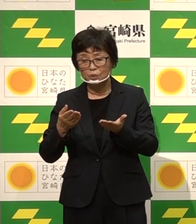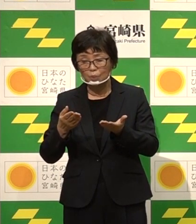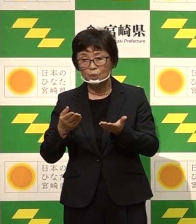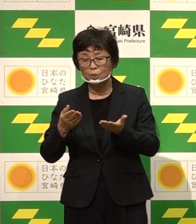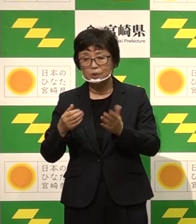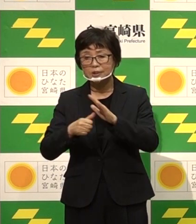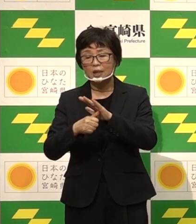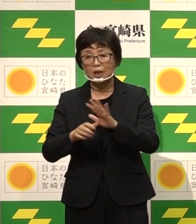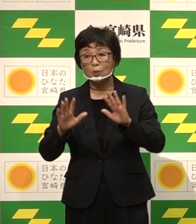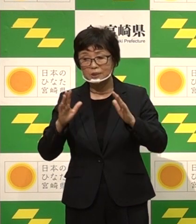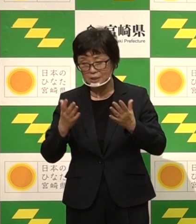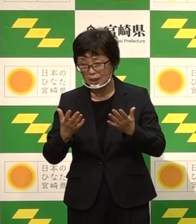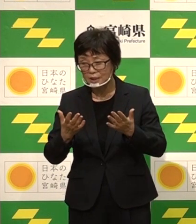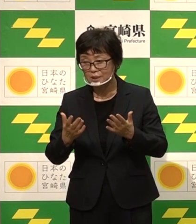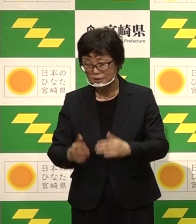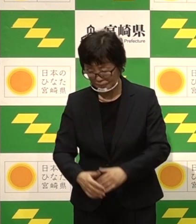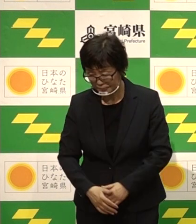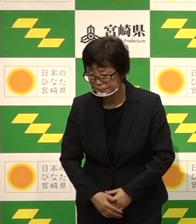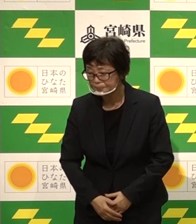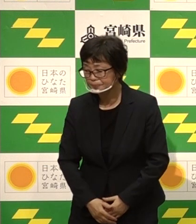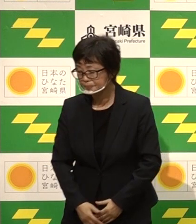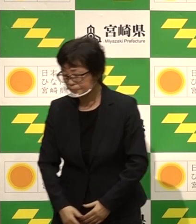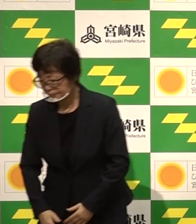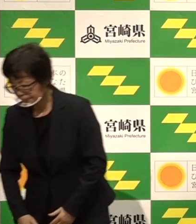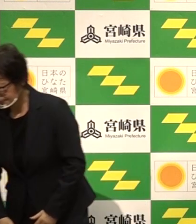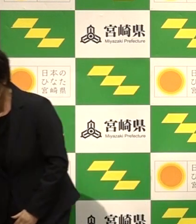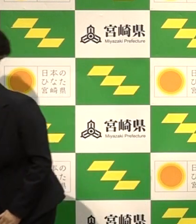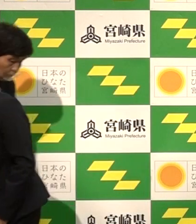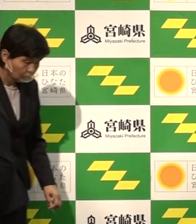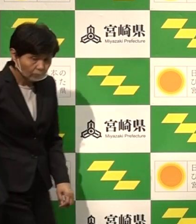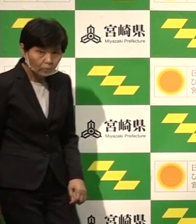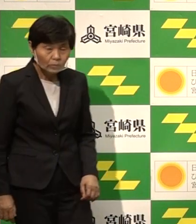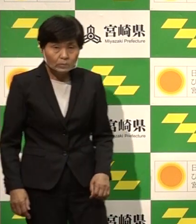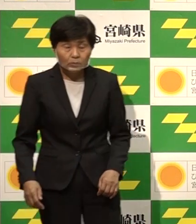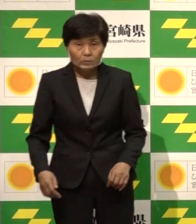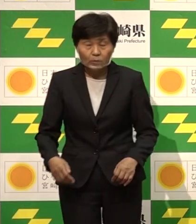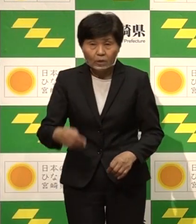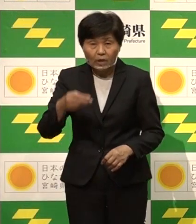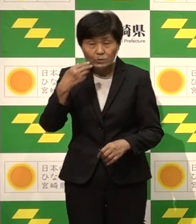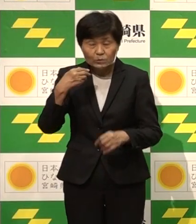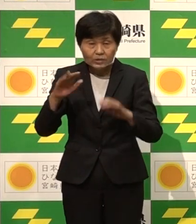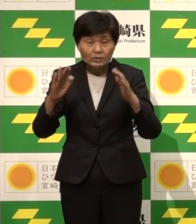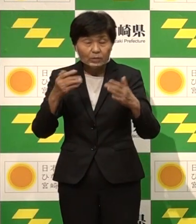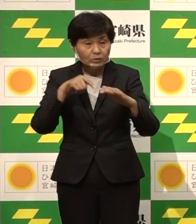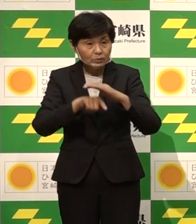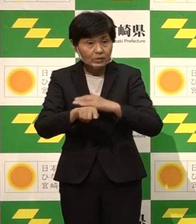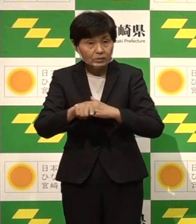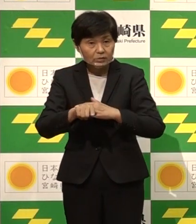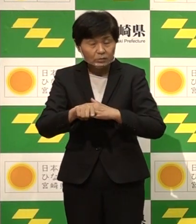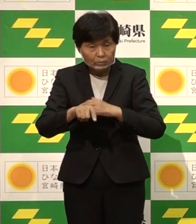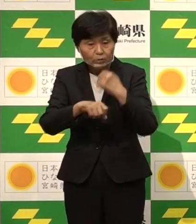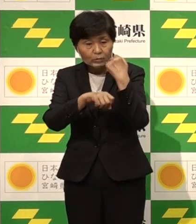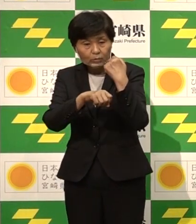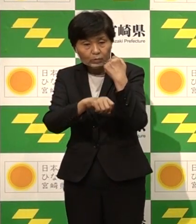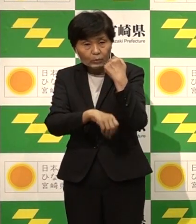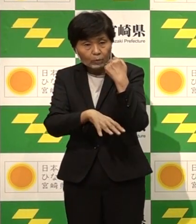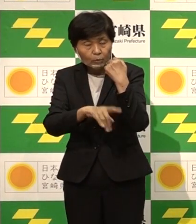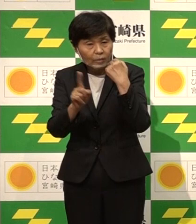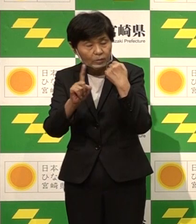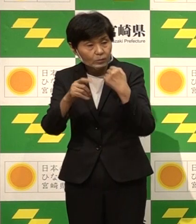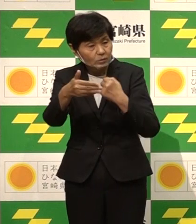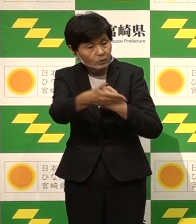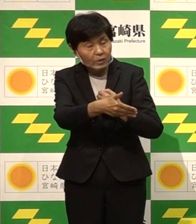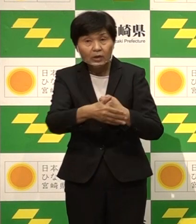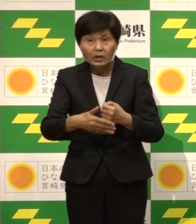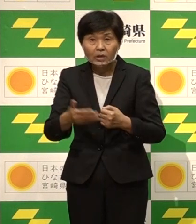の制限を しないとか、そういうことっていう はい、先ほど説明をしたつもり